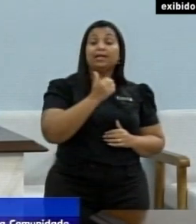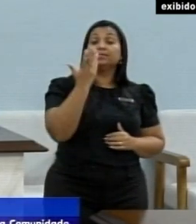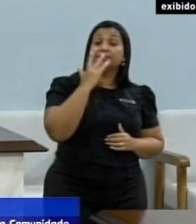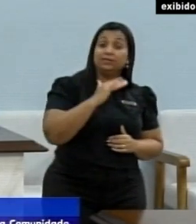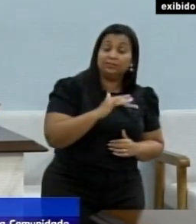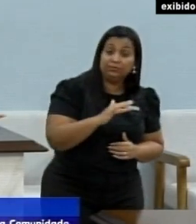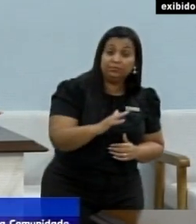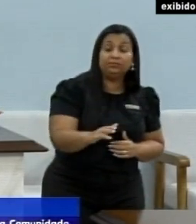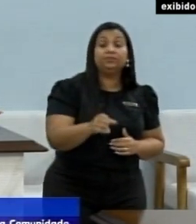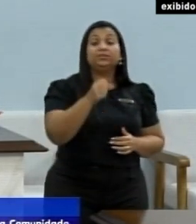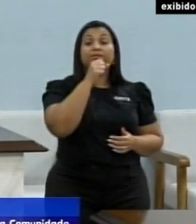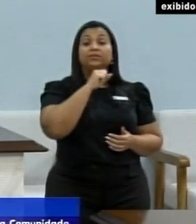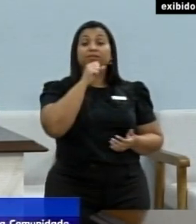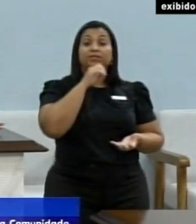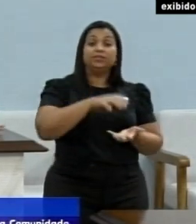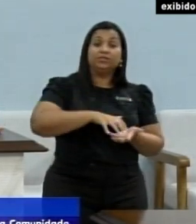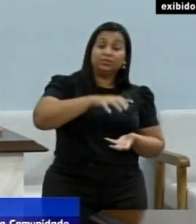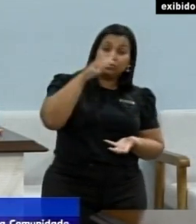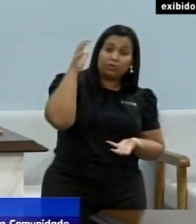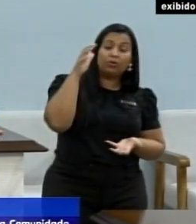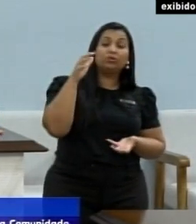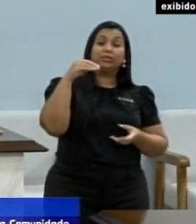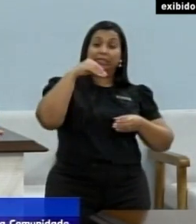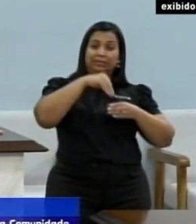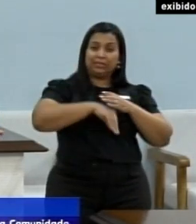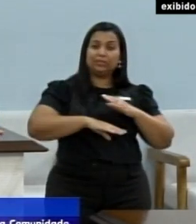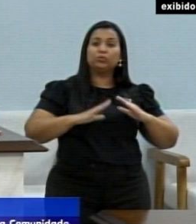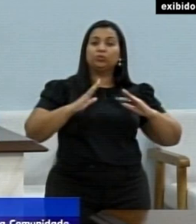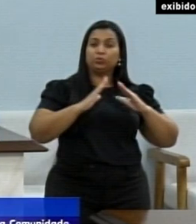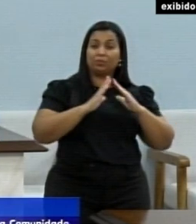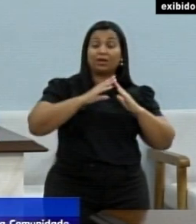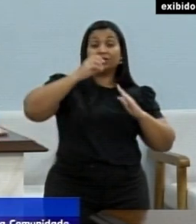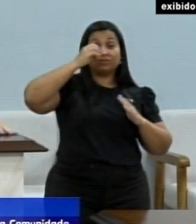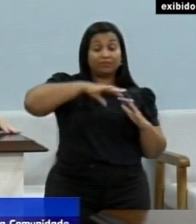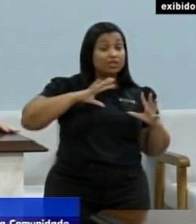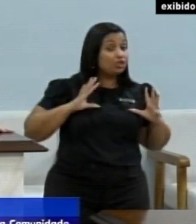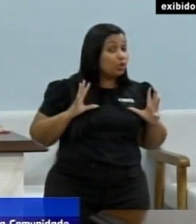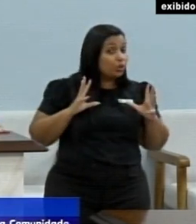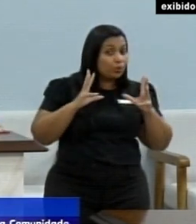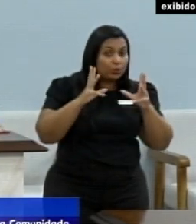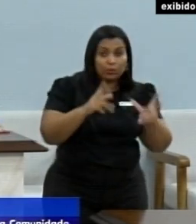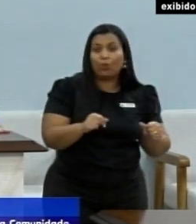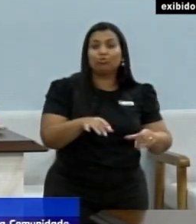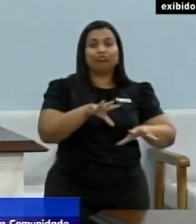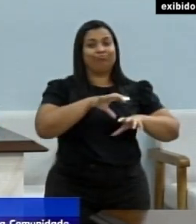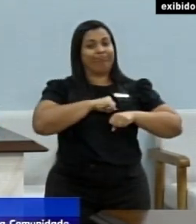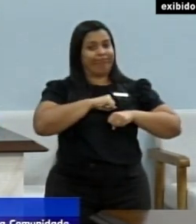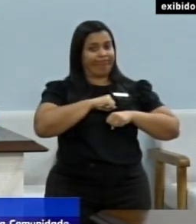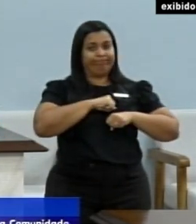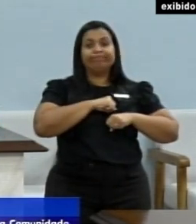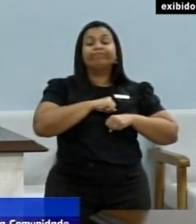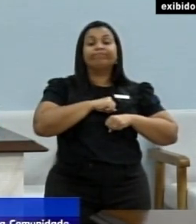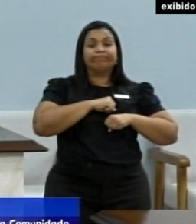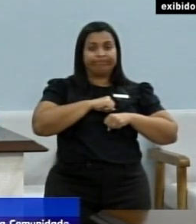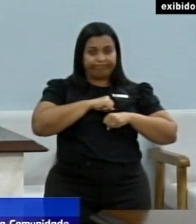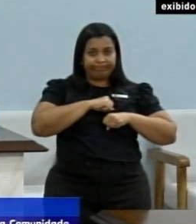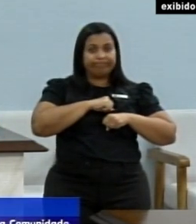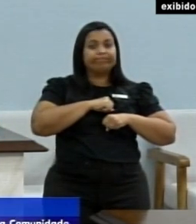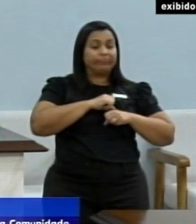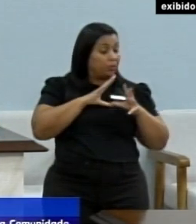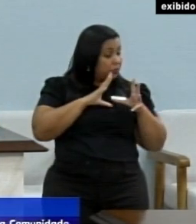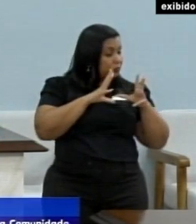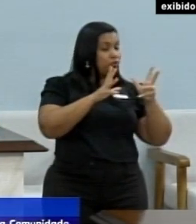crianças, idosos, que dentro de um lar violento, todos são atingidos. Não tem quem escape da